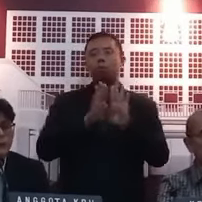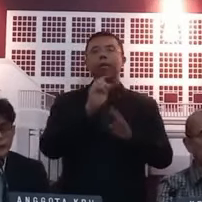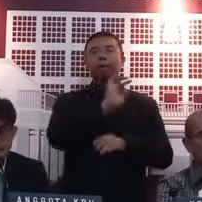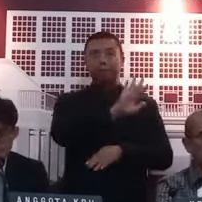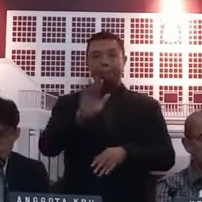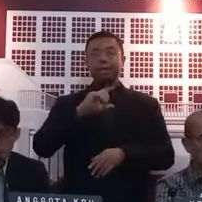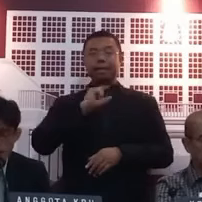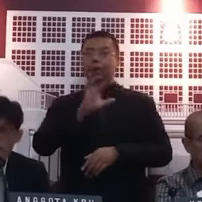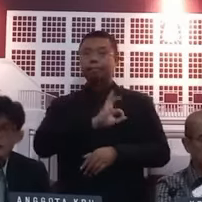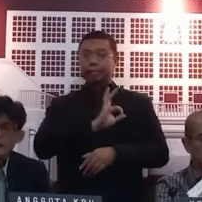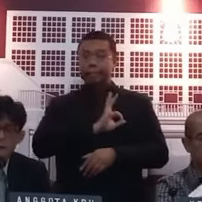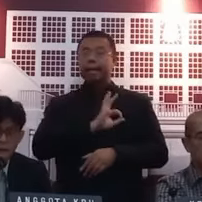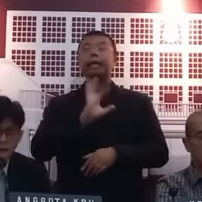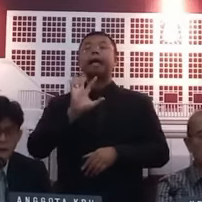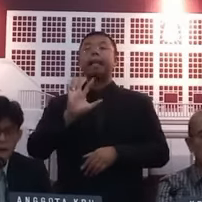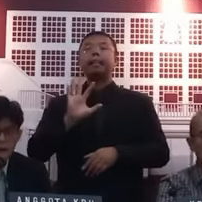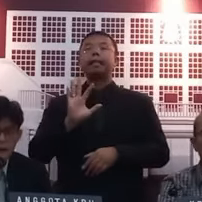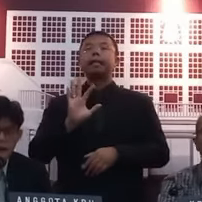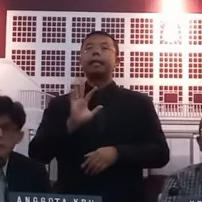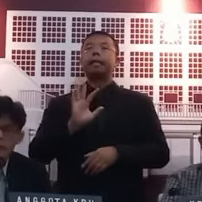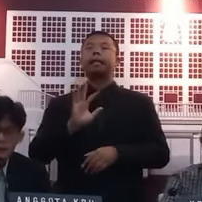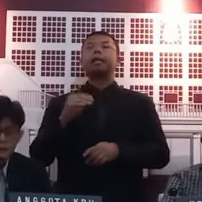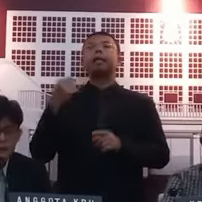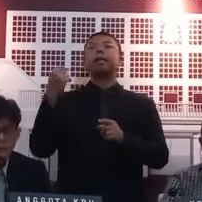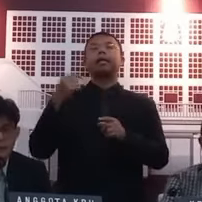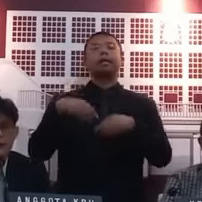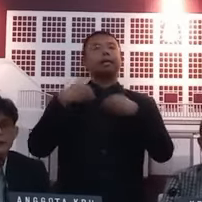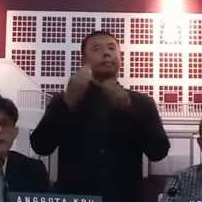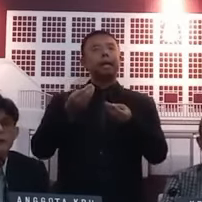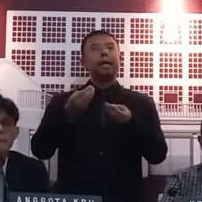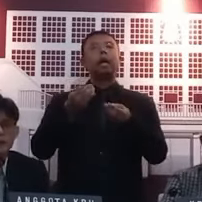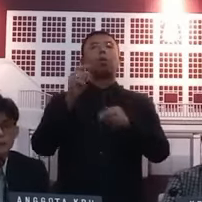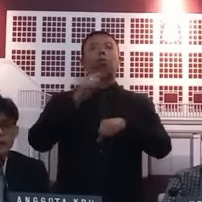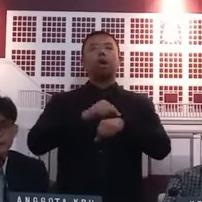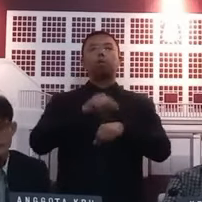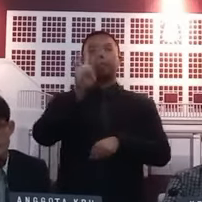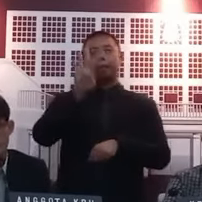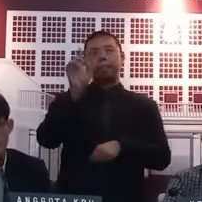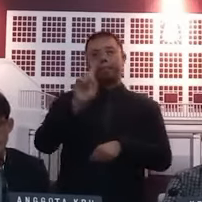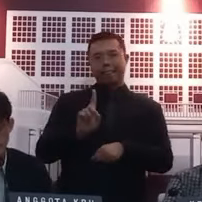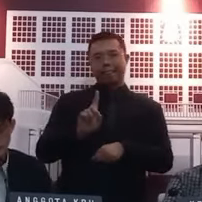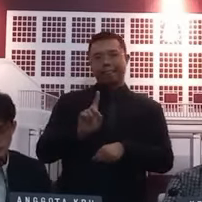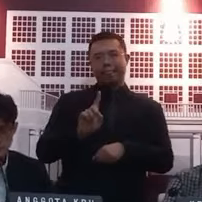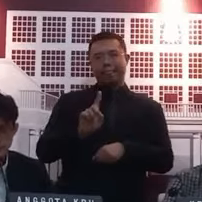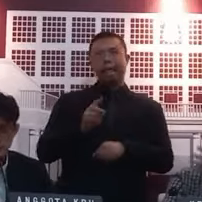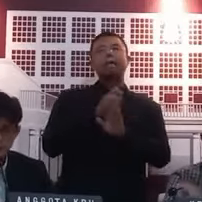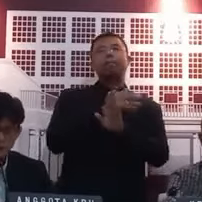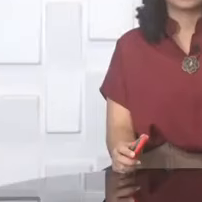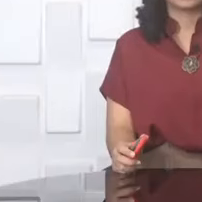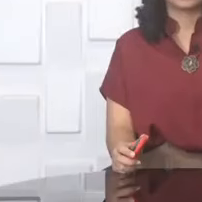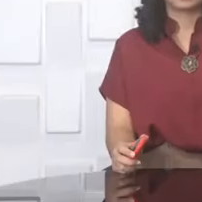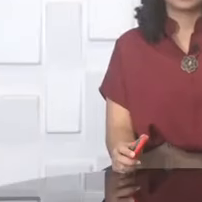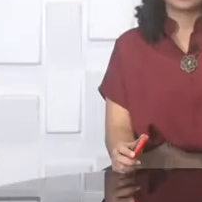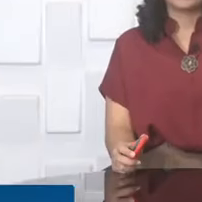calon presiden akan dipenuhi sebanyak 4 menit masing-masing